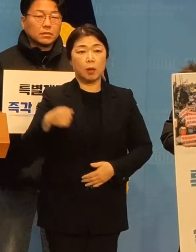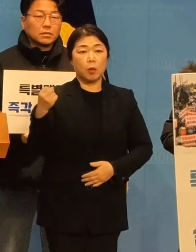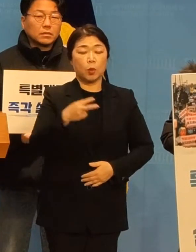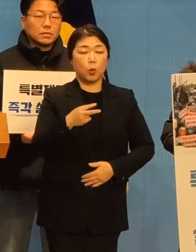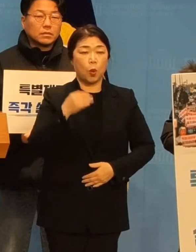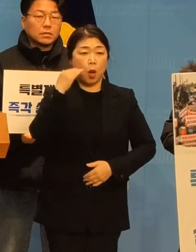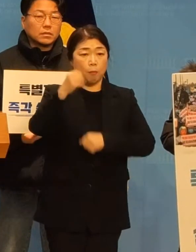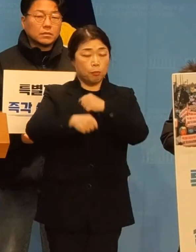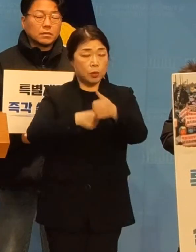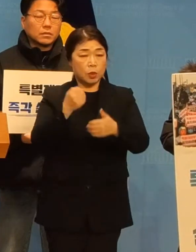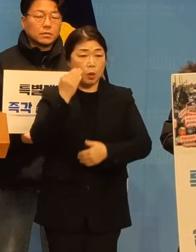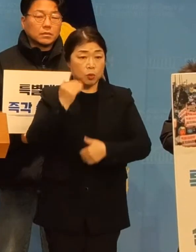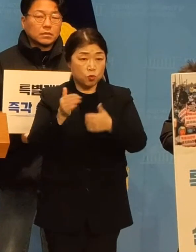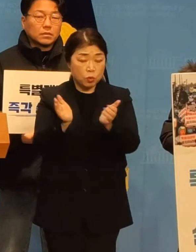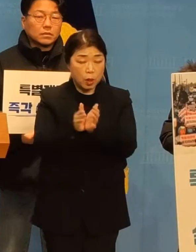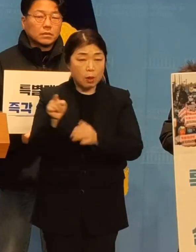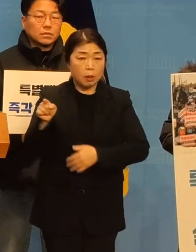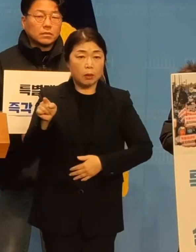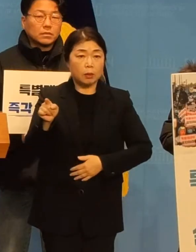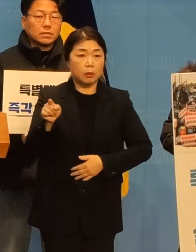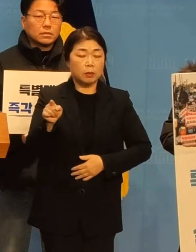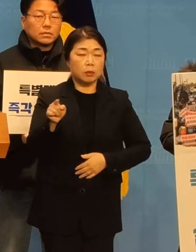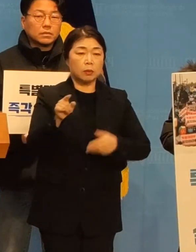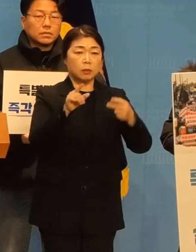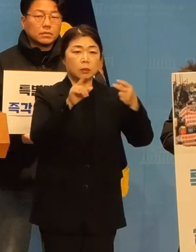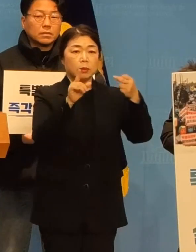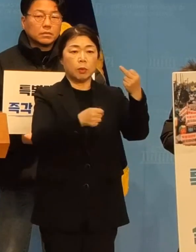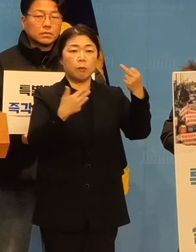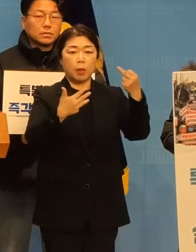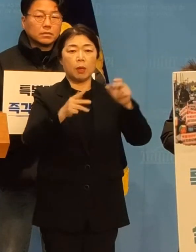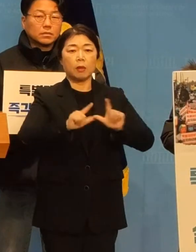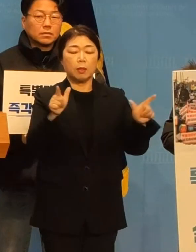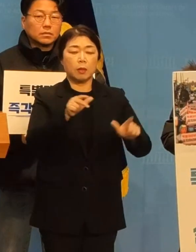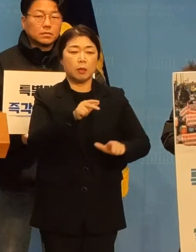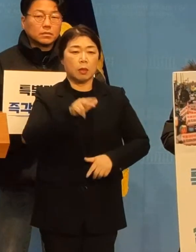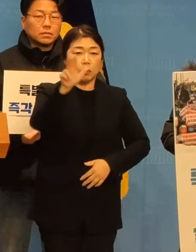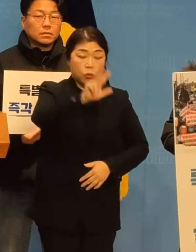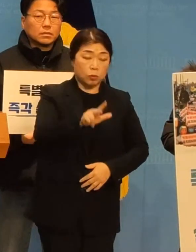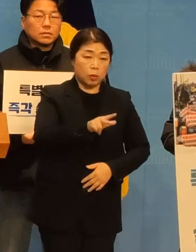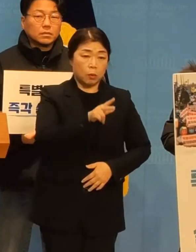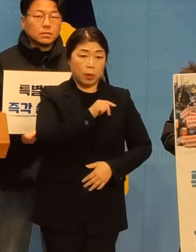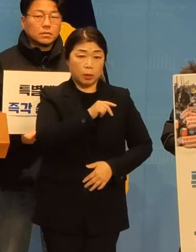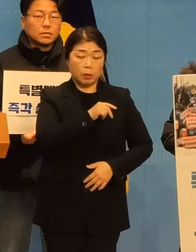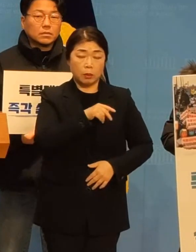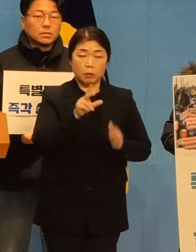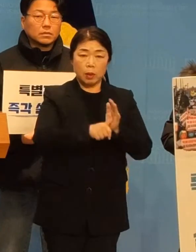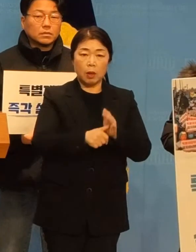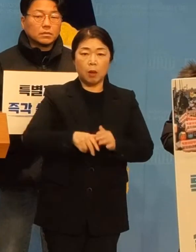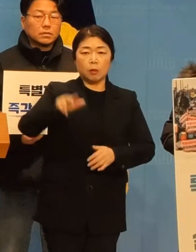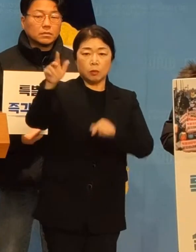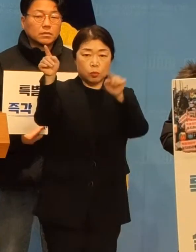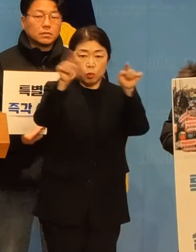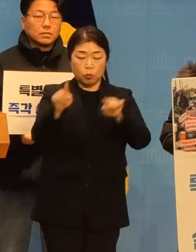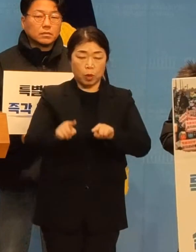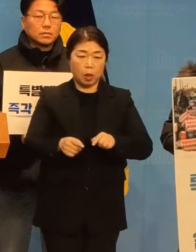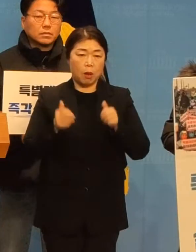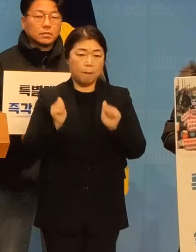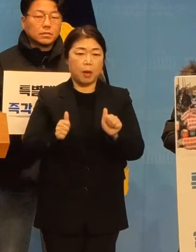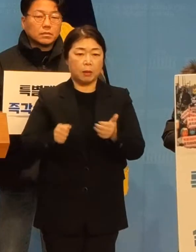의총이 열리게 될 8일 날 전국 판사회의를 열어서 또 관련 대응 논의를 한다고